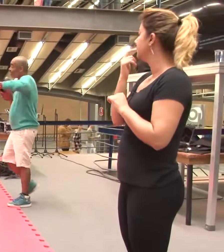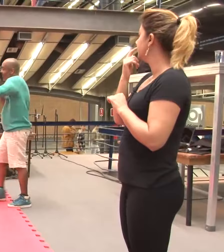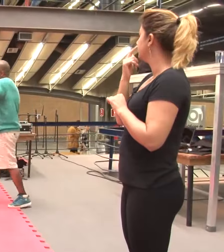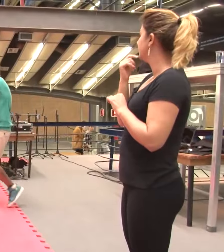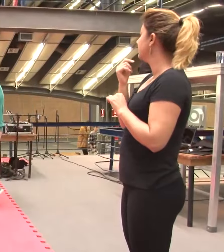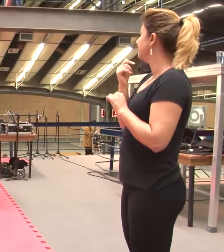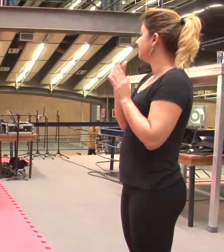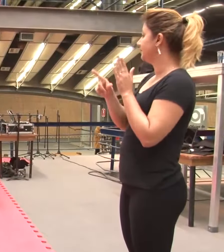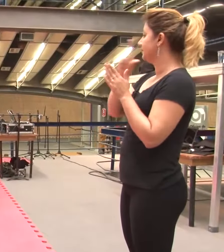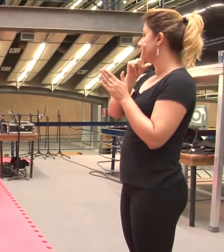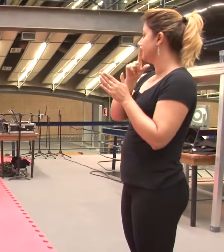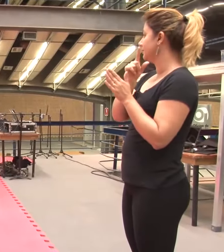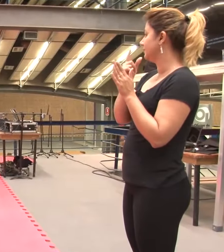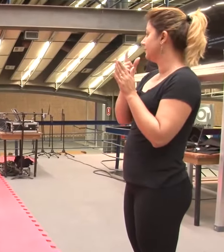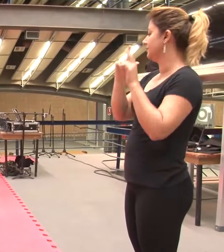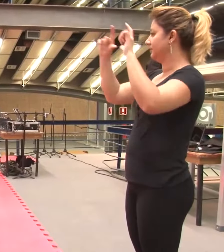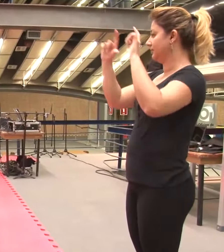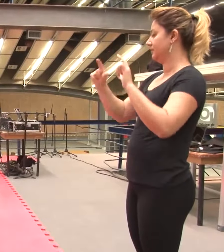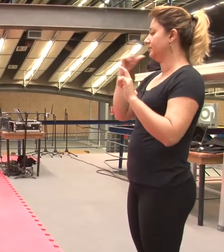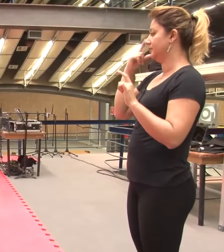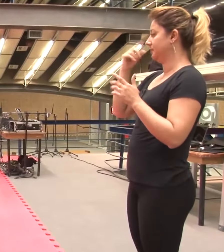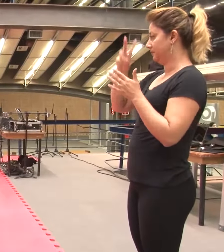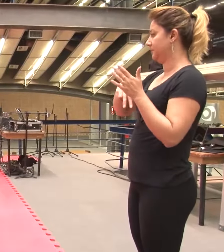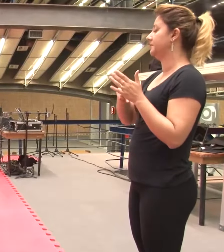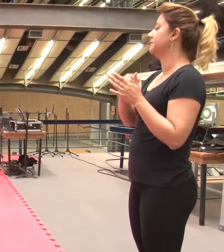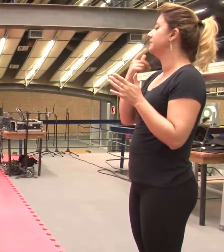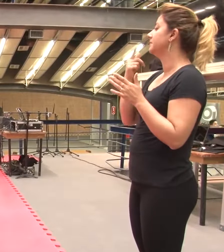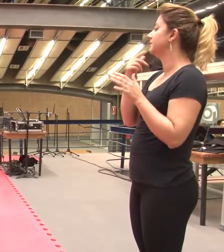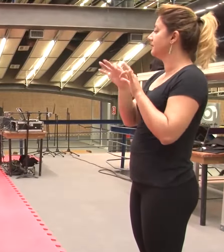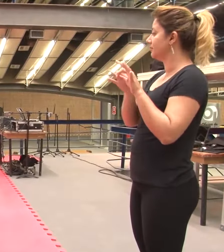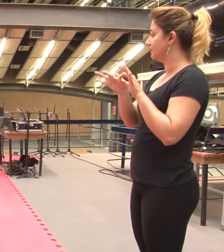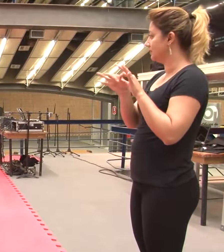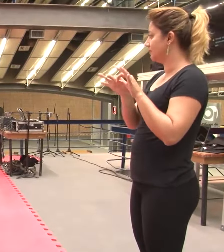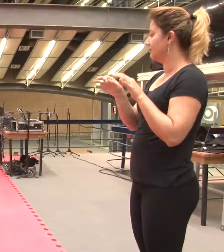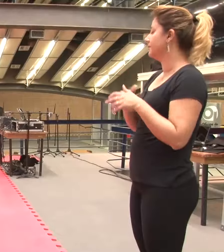o antitrecho, né? Se a gente teve uma construção. Absolutamente.